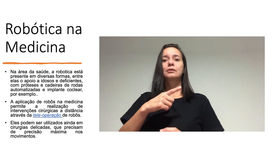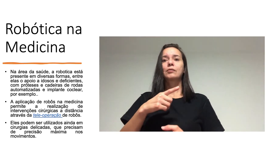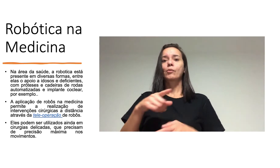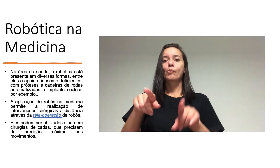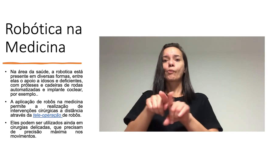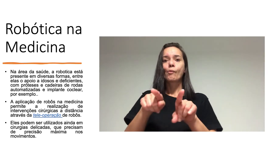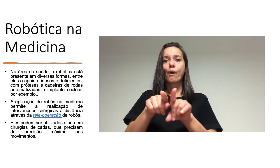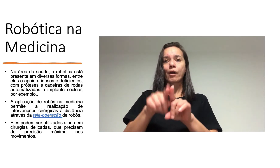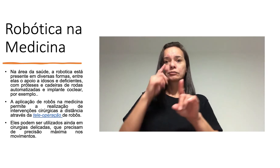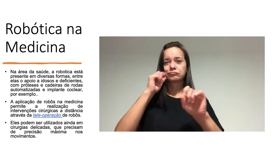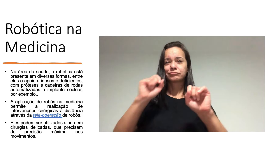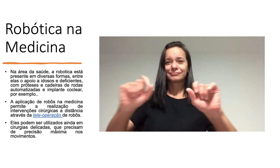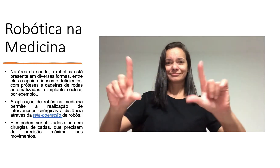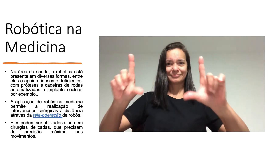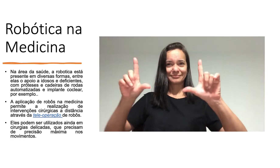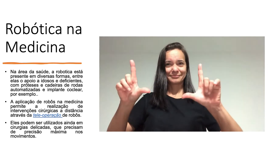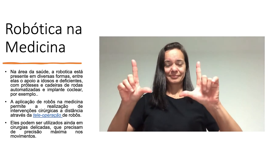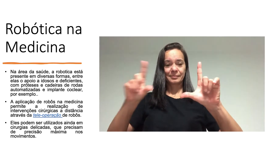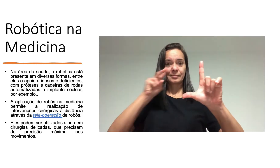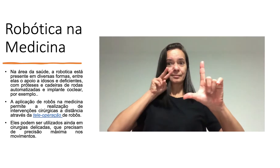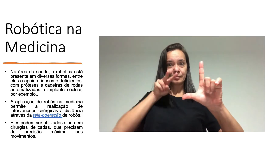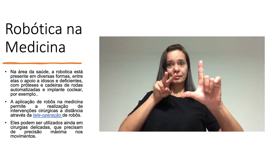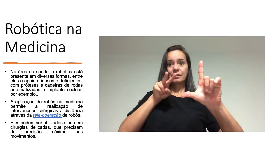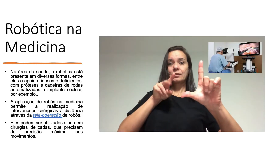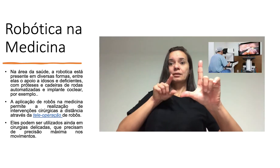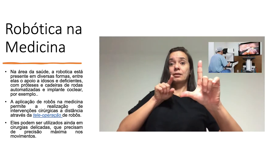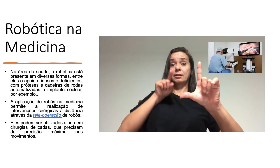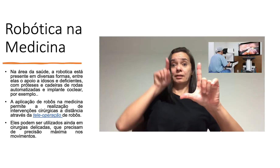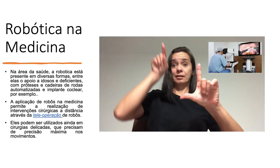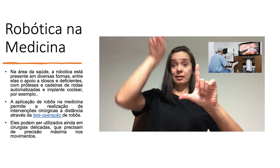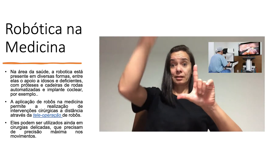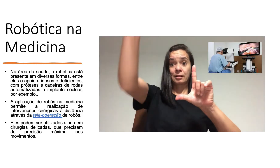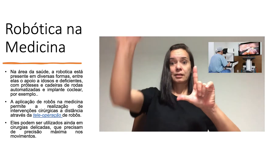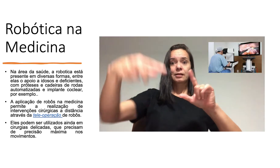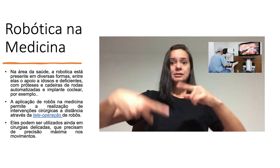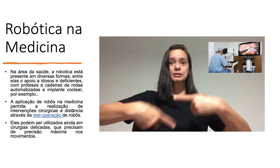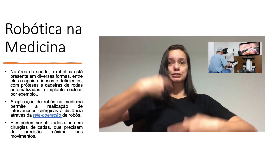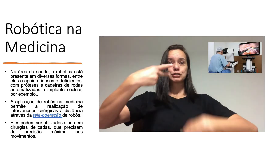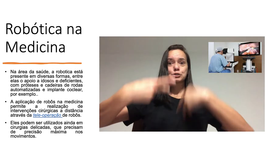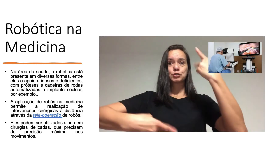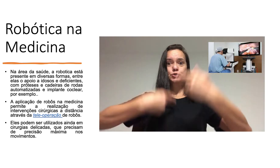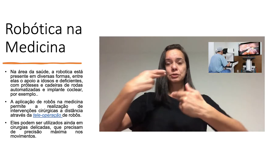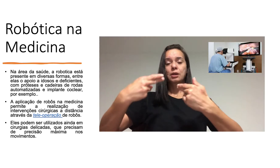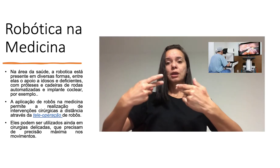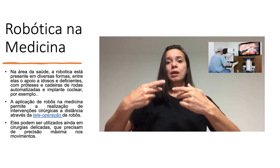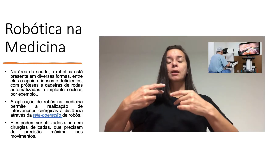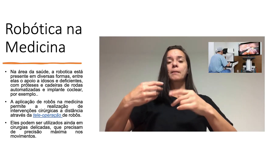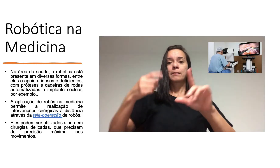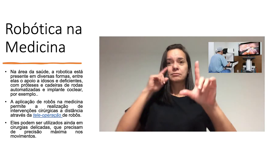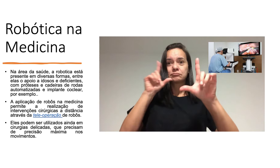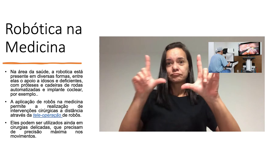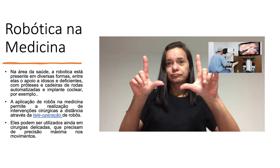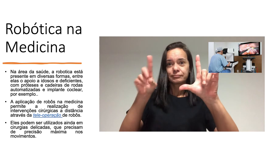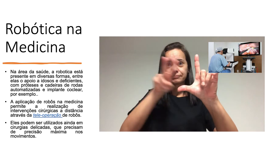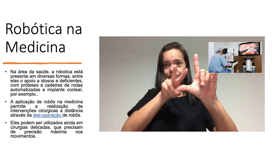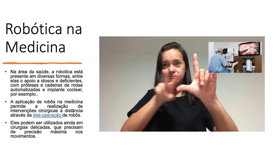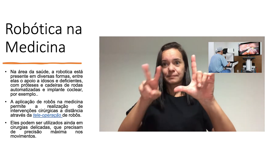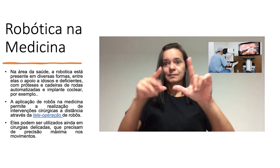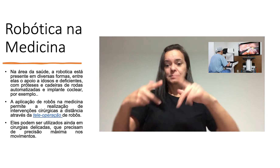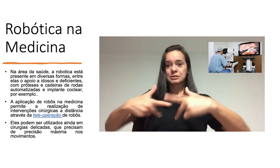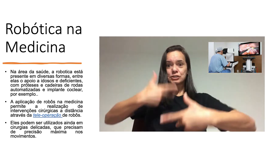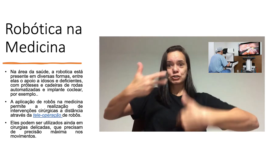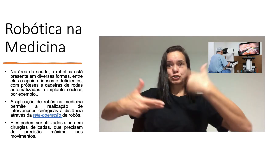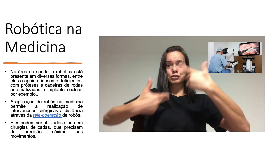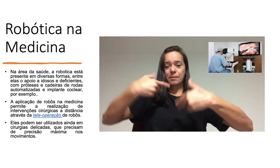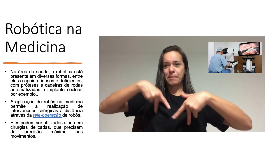Ainda na área da medicina, permite a realização de intervenções cirúrgicas à distância